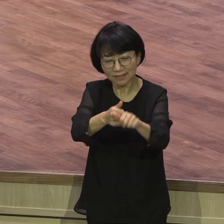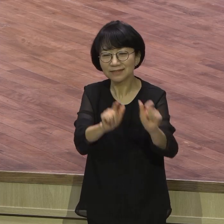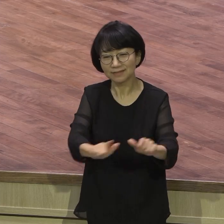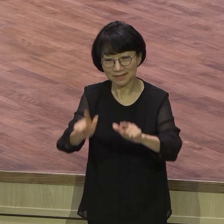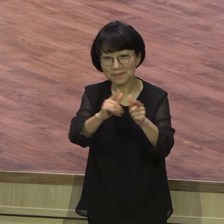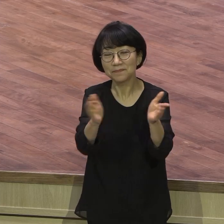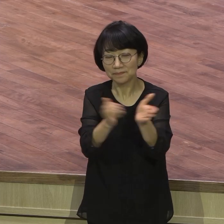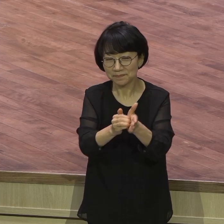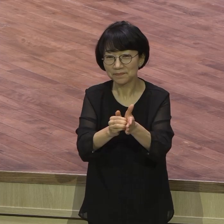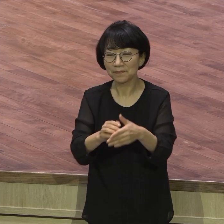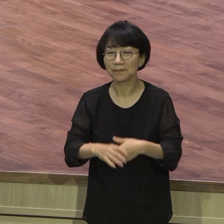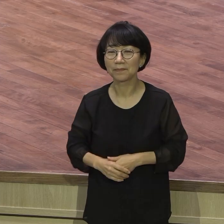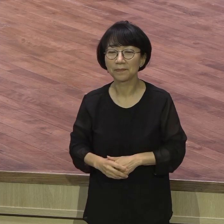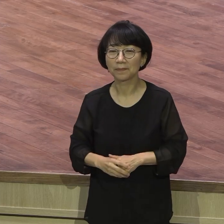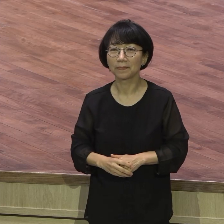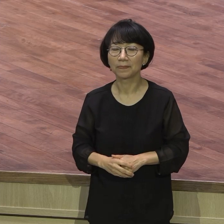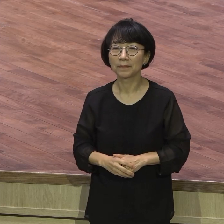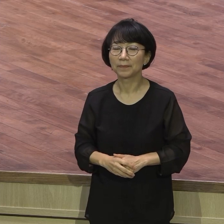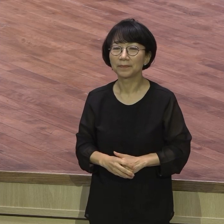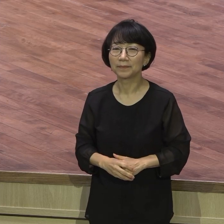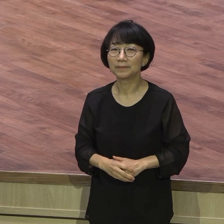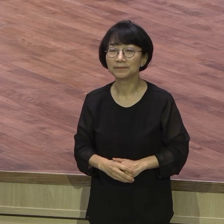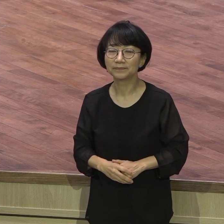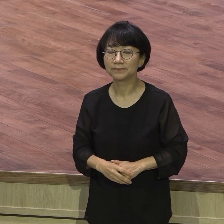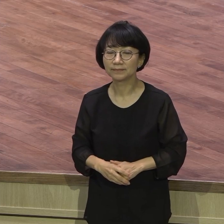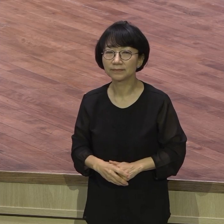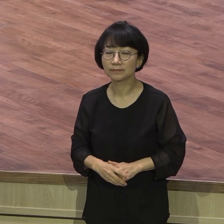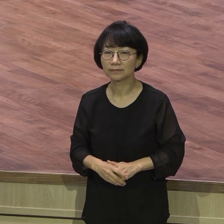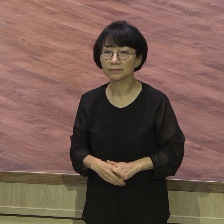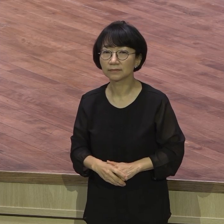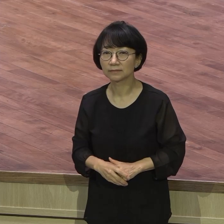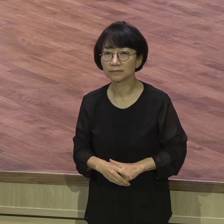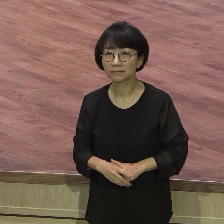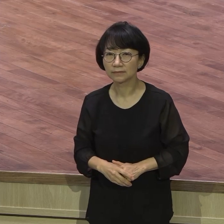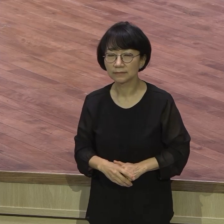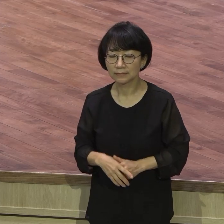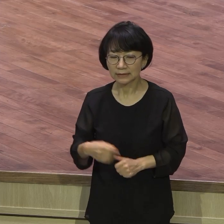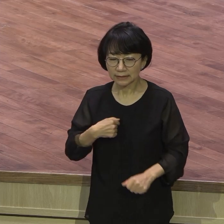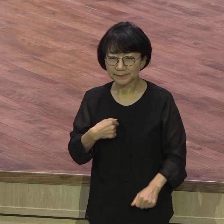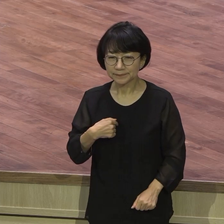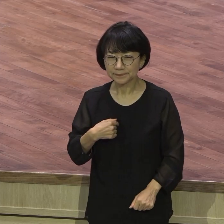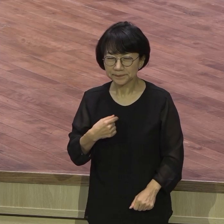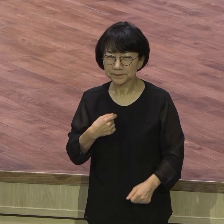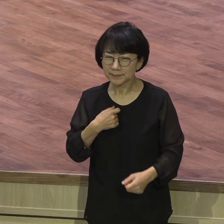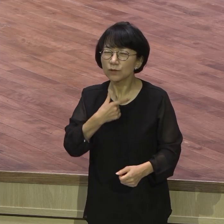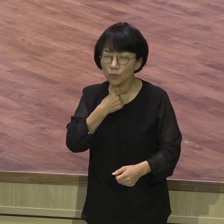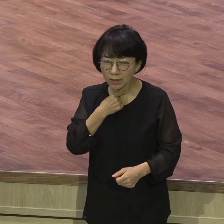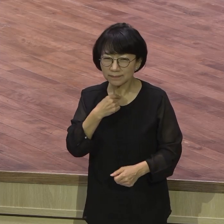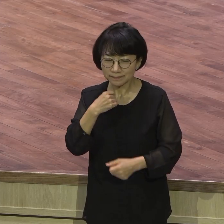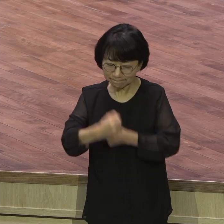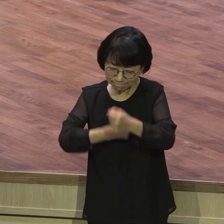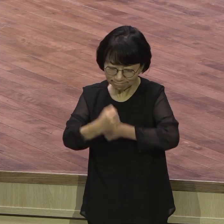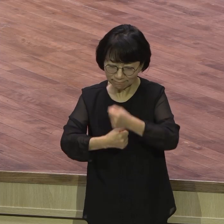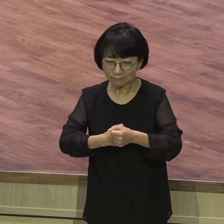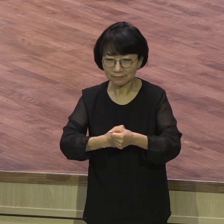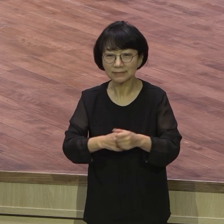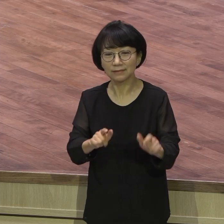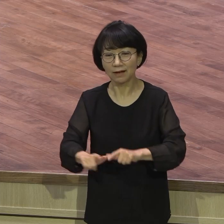육체의 욕심을 따라 그렇게 살았어요. 마음에 그냥 이 원하는 것을 냈던